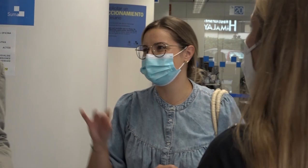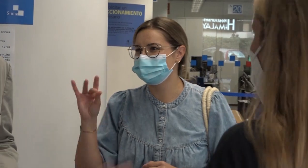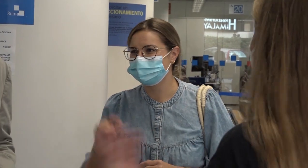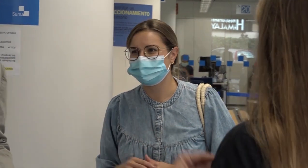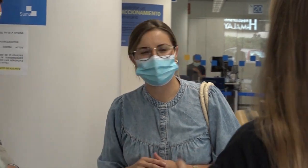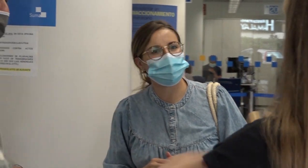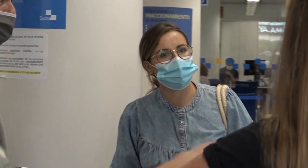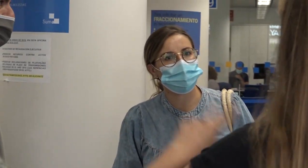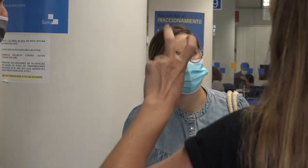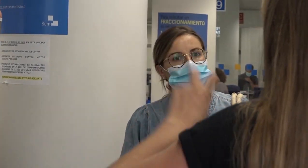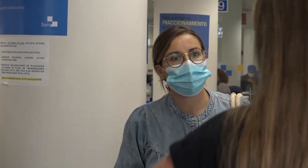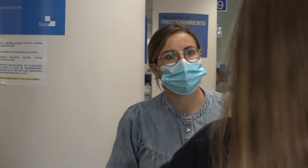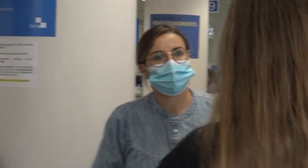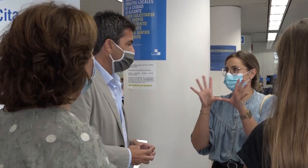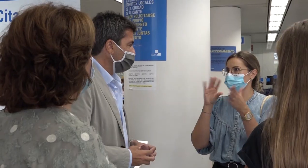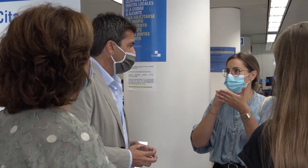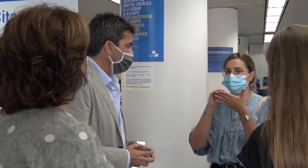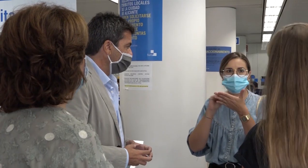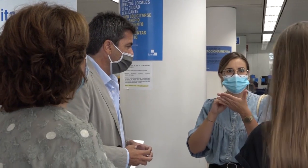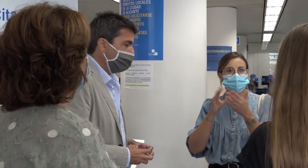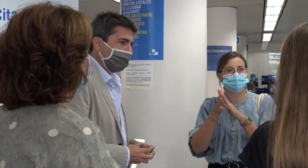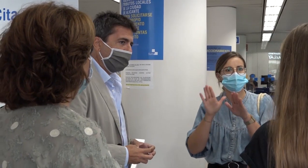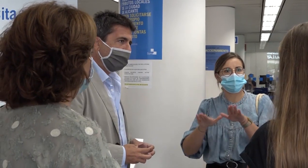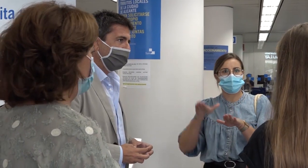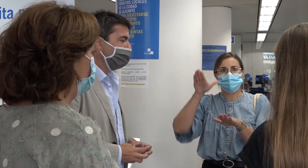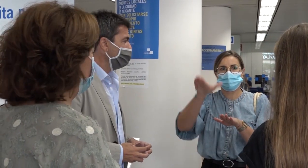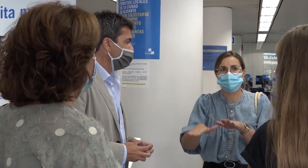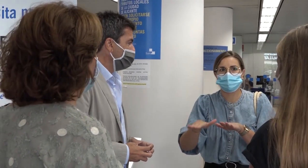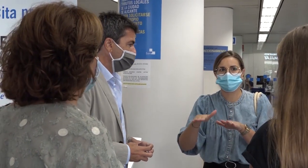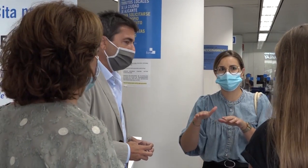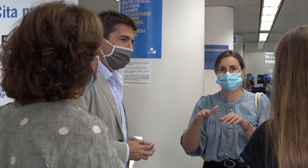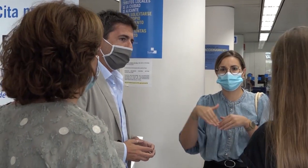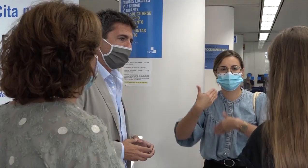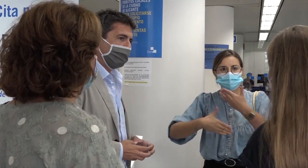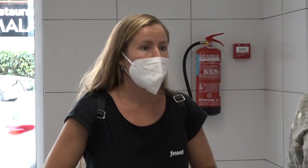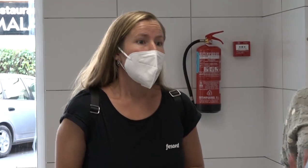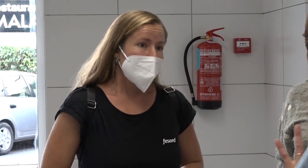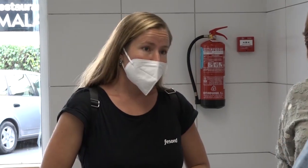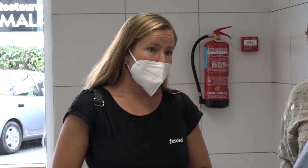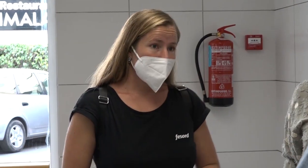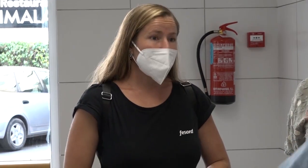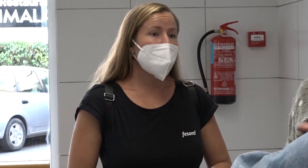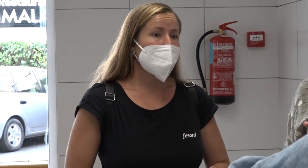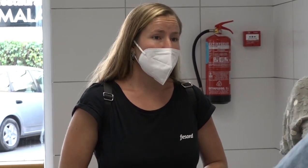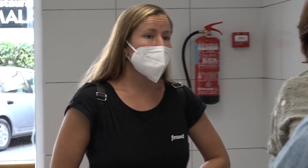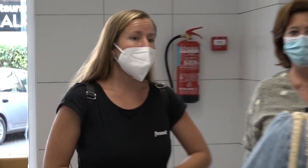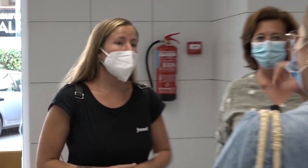ofrecerá en sus oficinas un servicio de videointerpretación en lengua de signos para garantizar una atención adecuada a las personas con